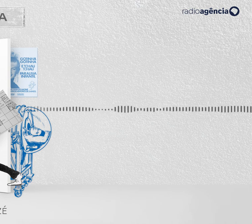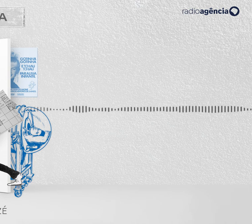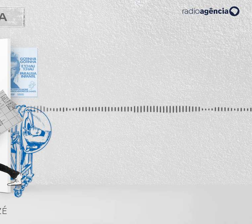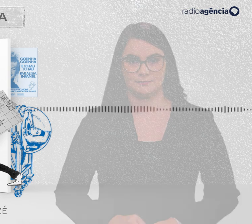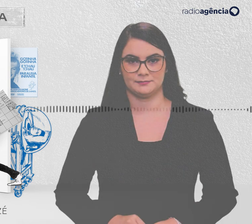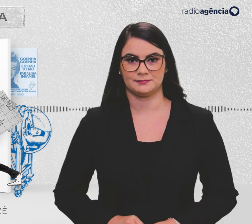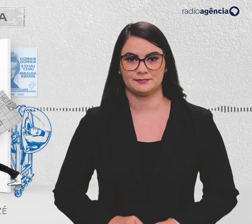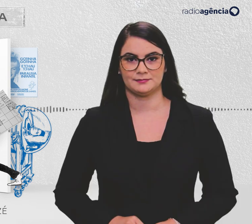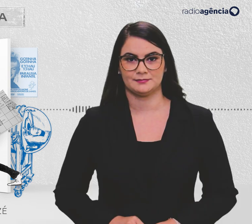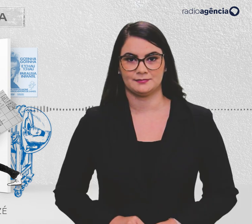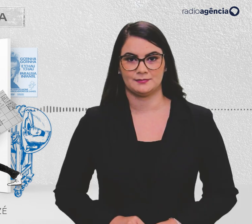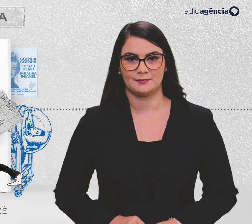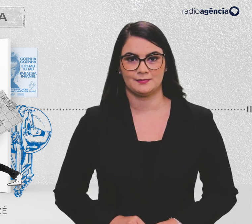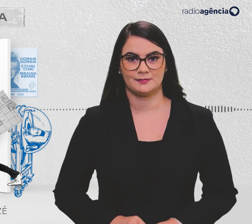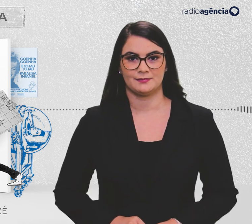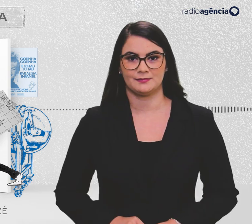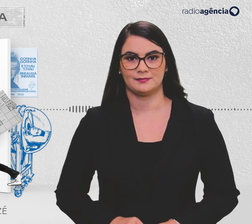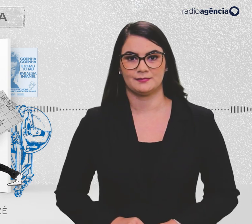Música